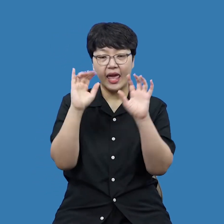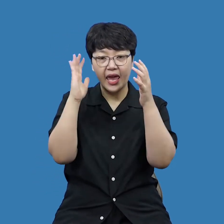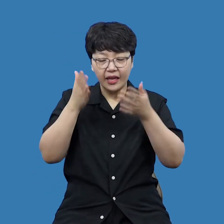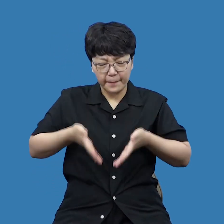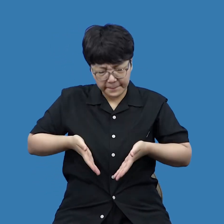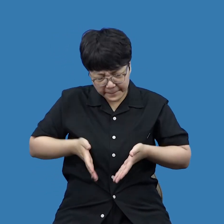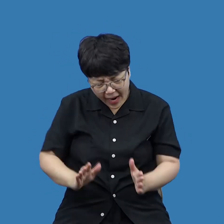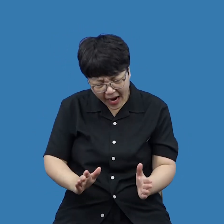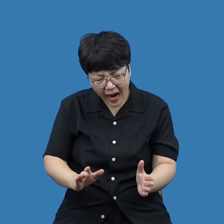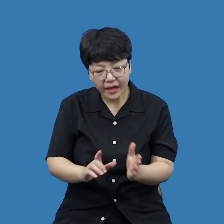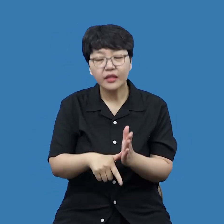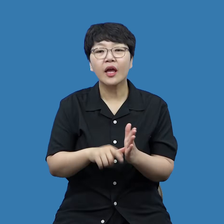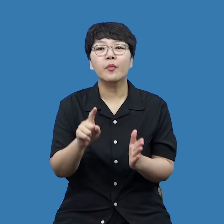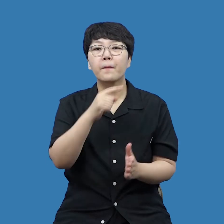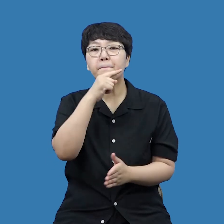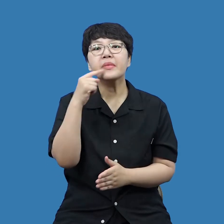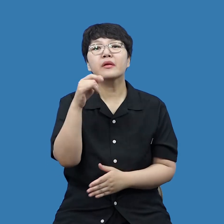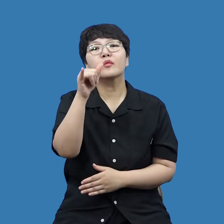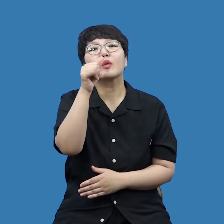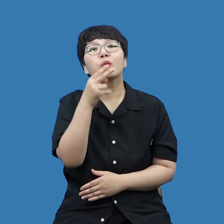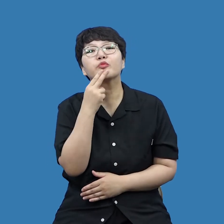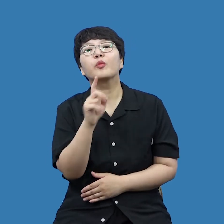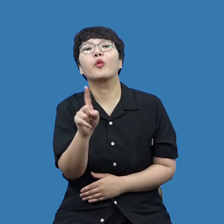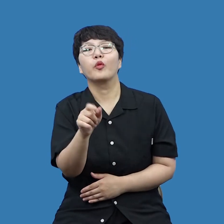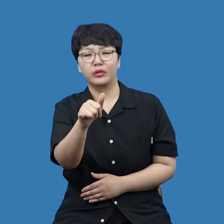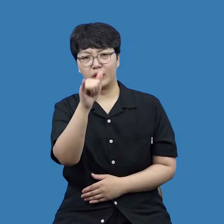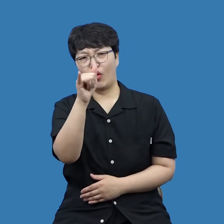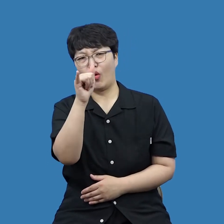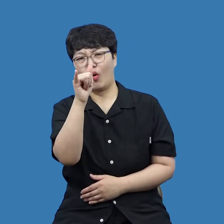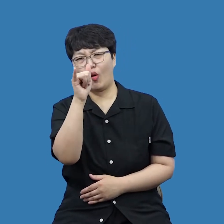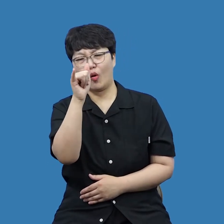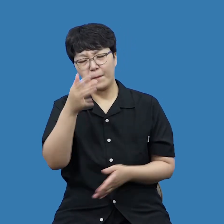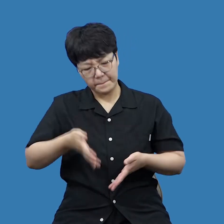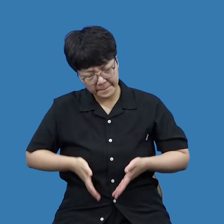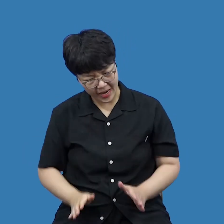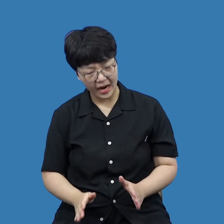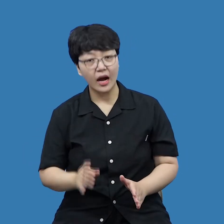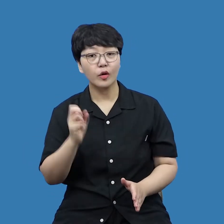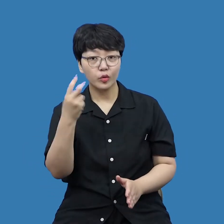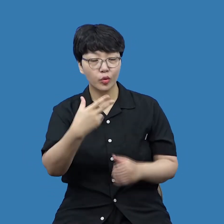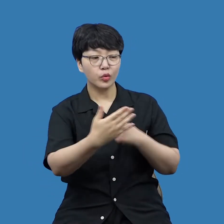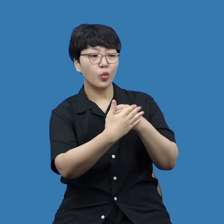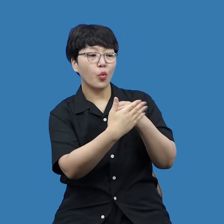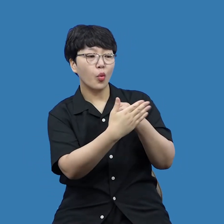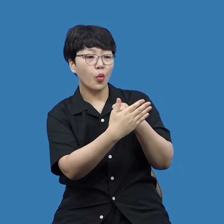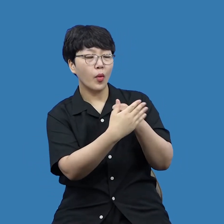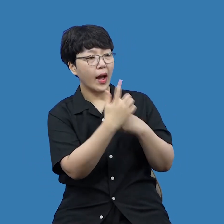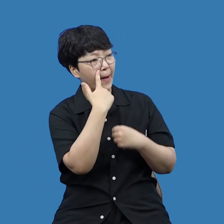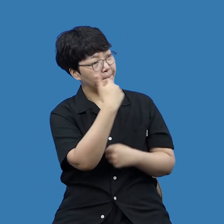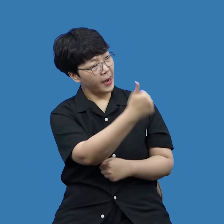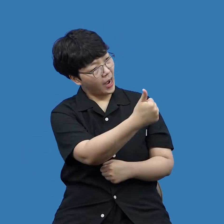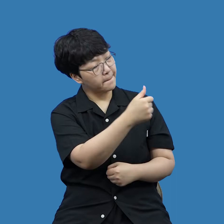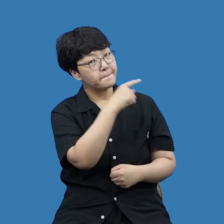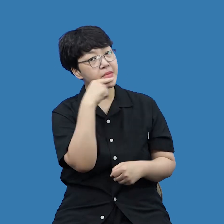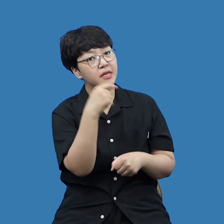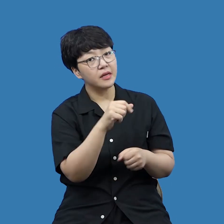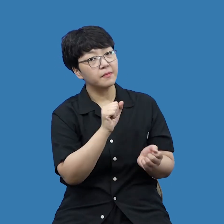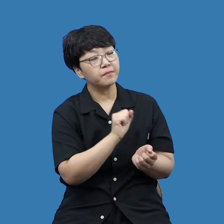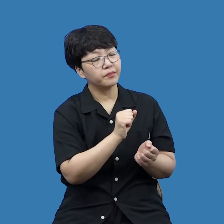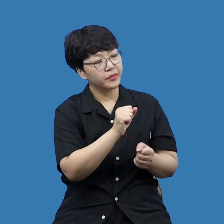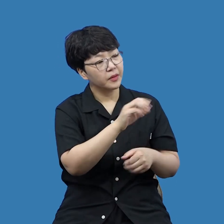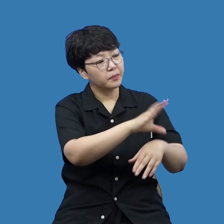피를 흘렸을 거죠. 또 옆에서 돕는 요셉도 아마 피가 묻었을 거예요. 그래서 이제 40일이 지나야